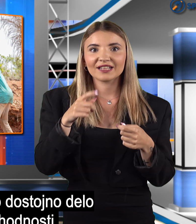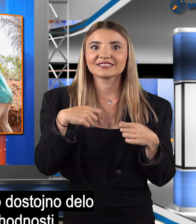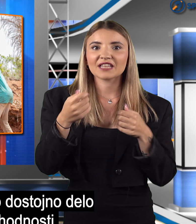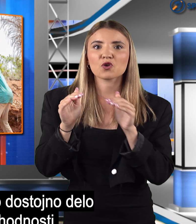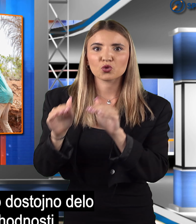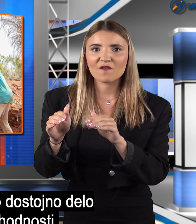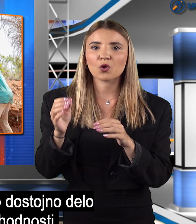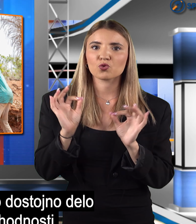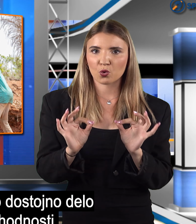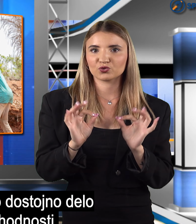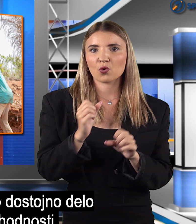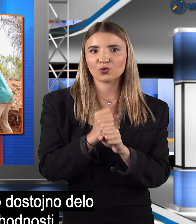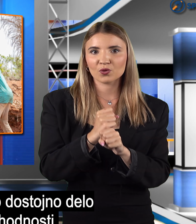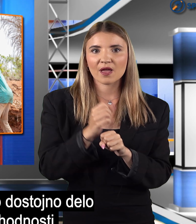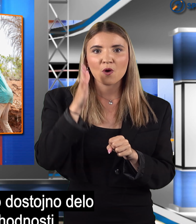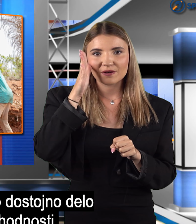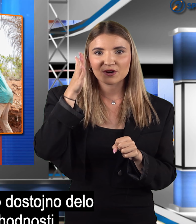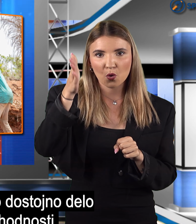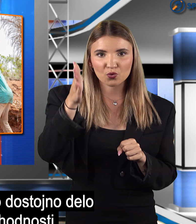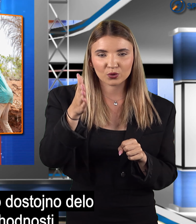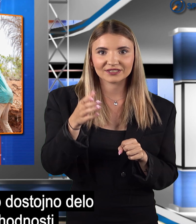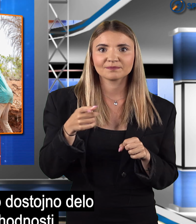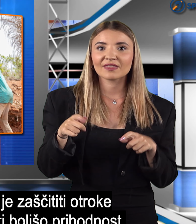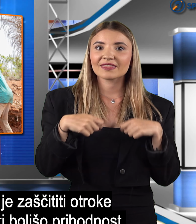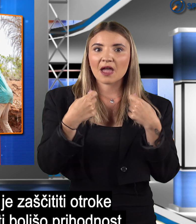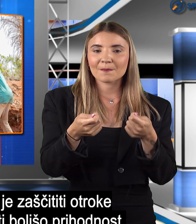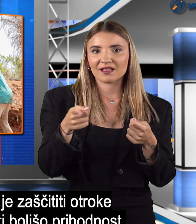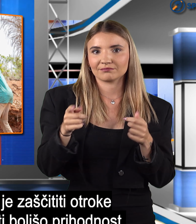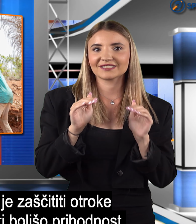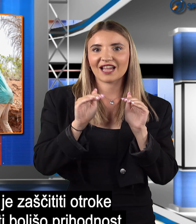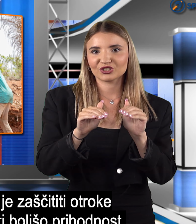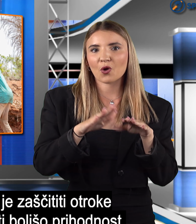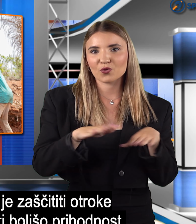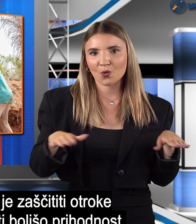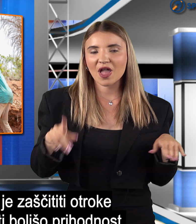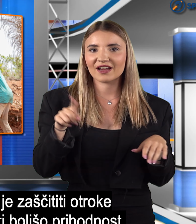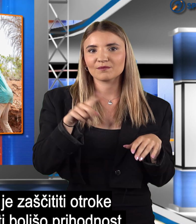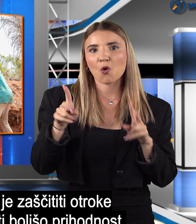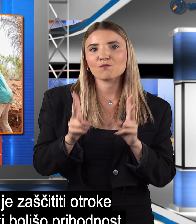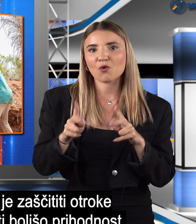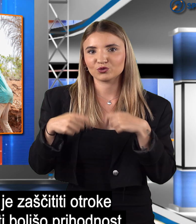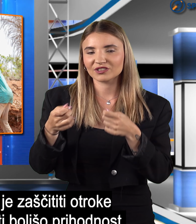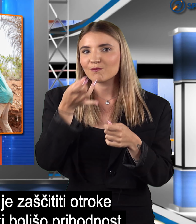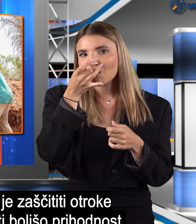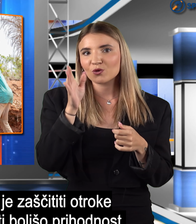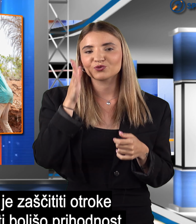in zagotovijo dostojno delo v prihodnosti. Namen tega je zaščititi otroke in jim omogočiti